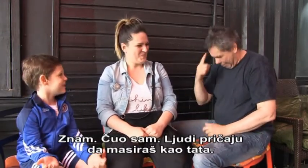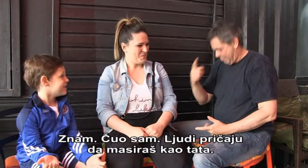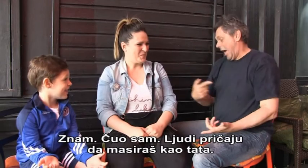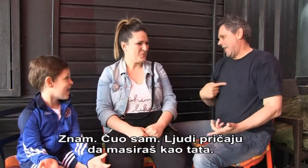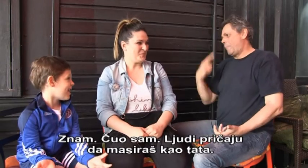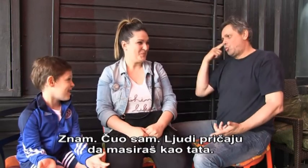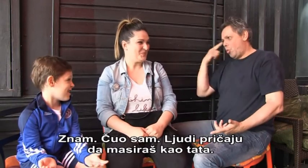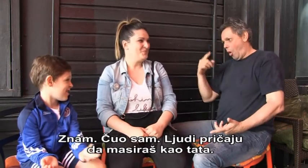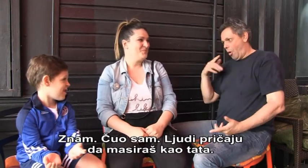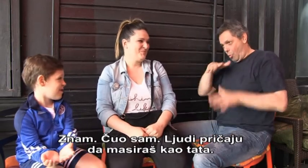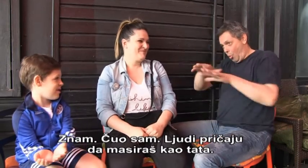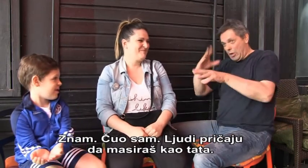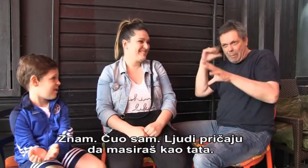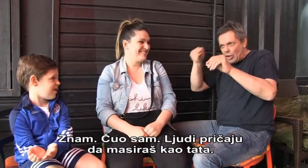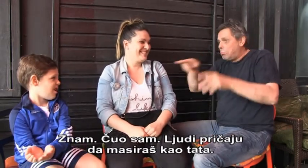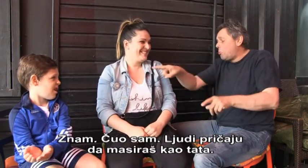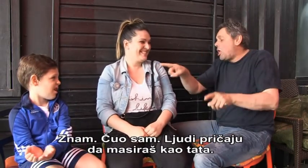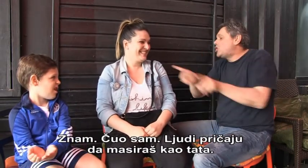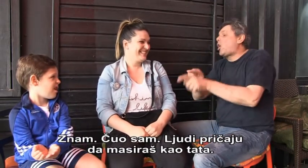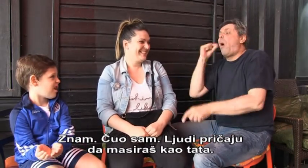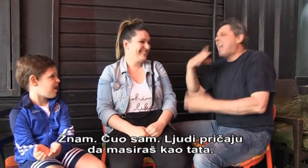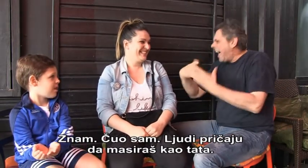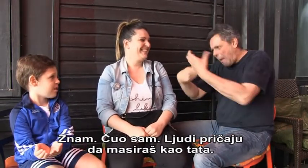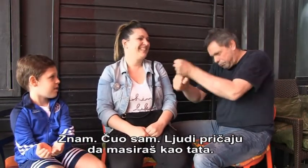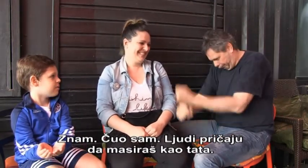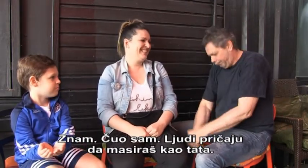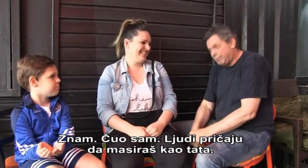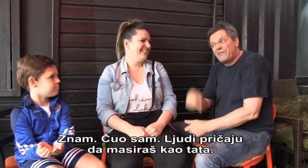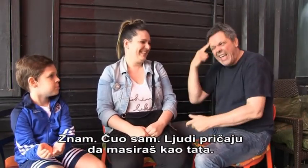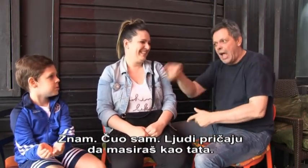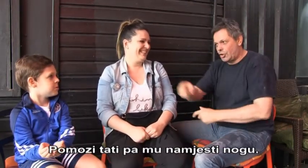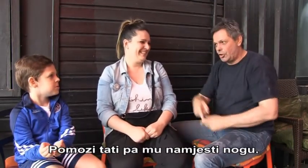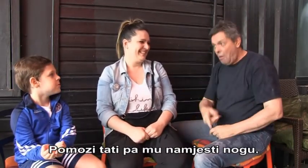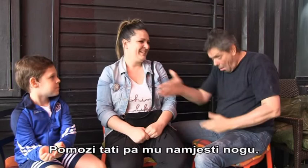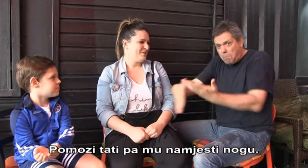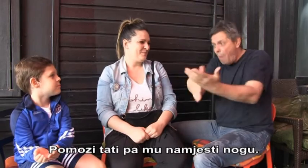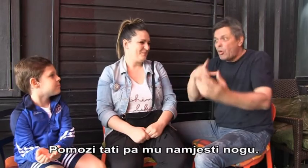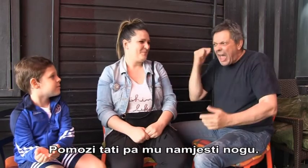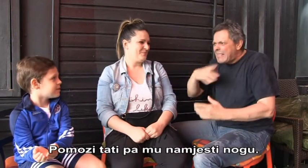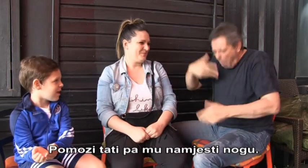Ja sam čuo, ljudi pričaju, ti isto kao tata, ne znaš. No, pomoć, tata.